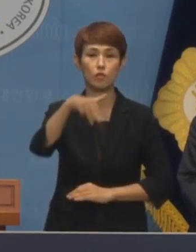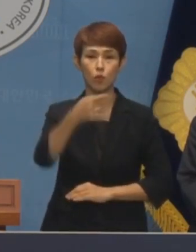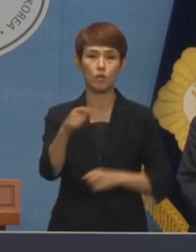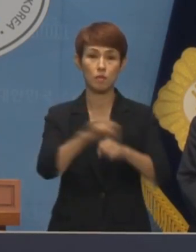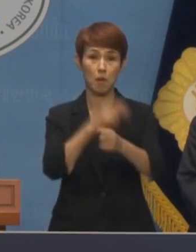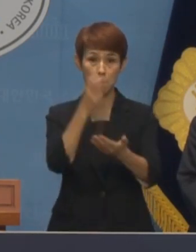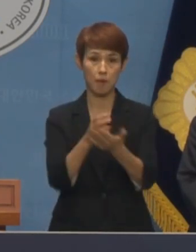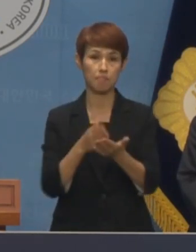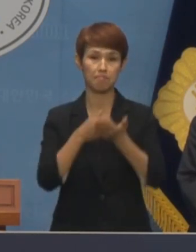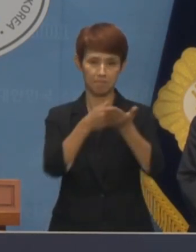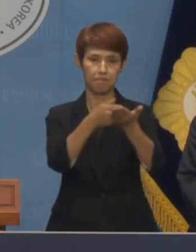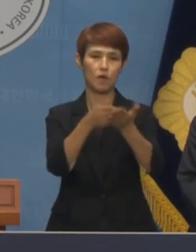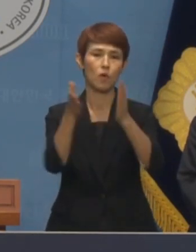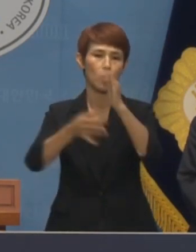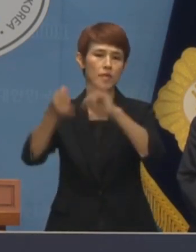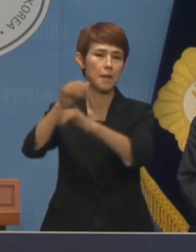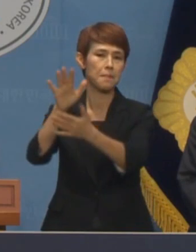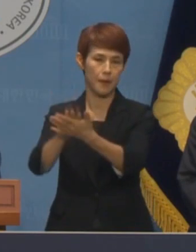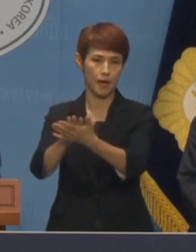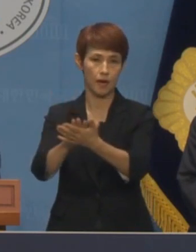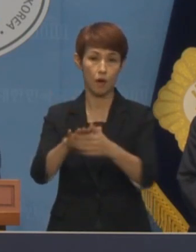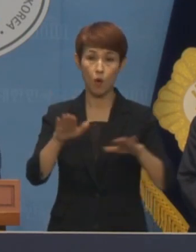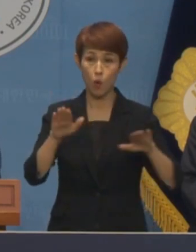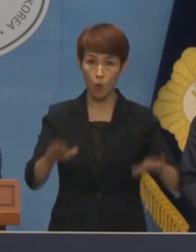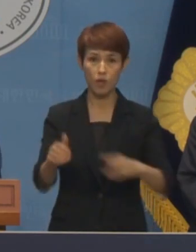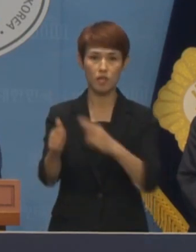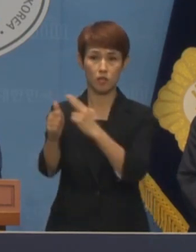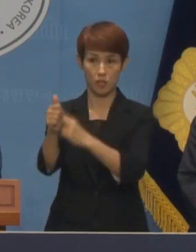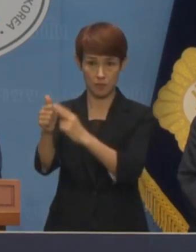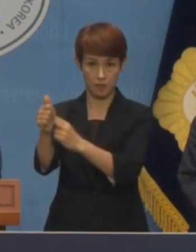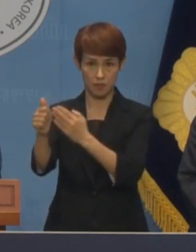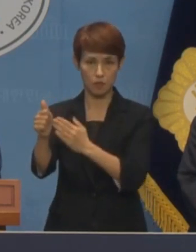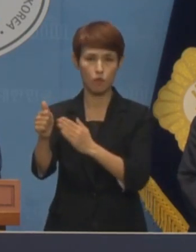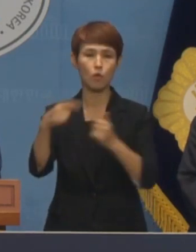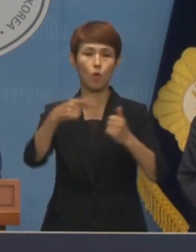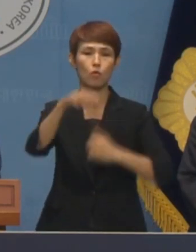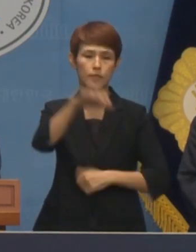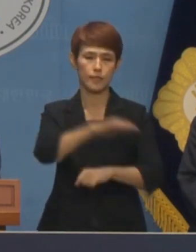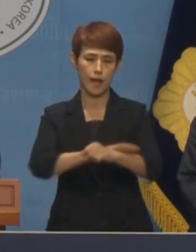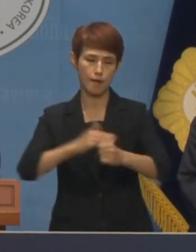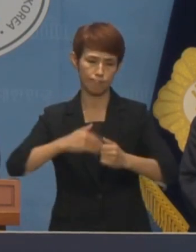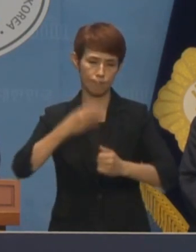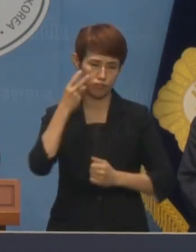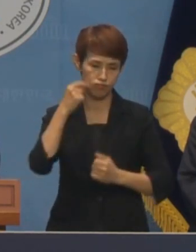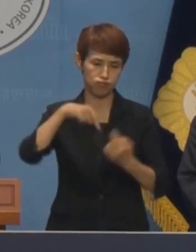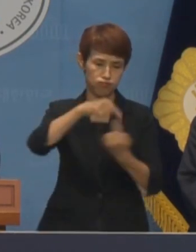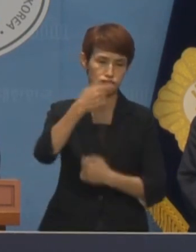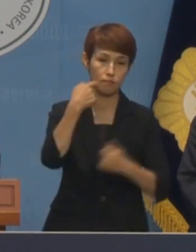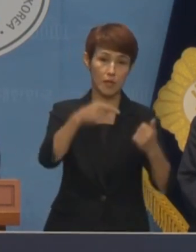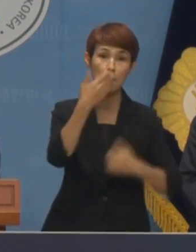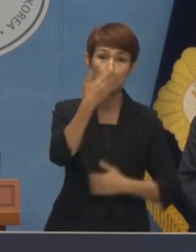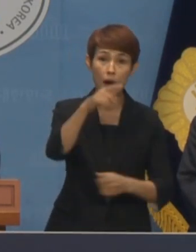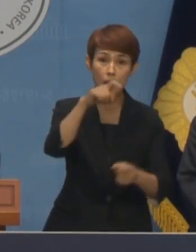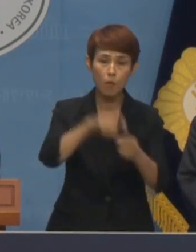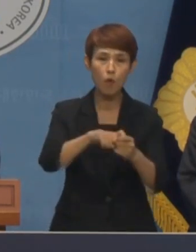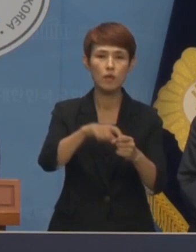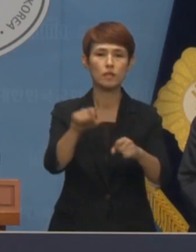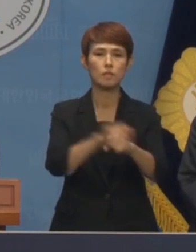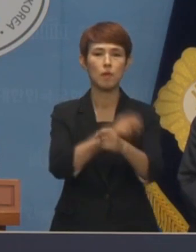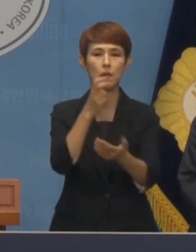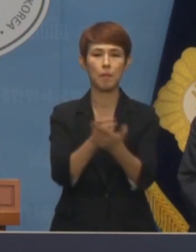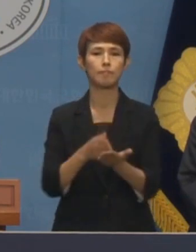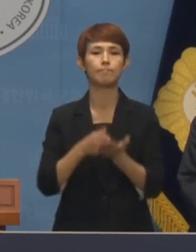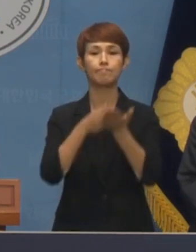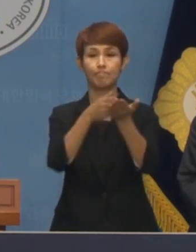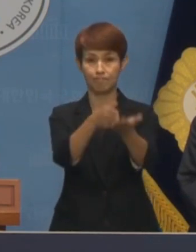내세웠습니다. 그리고 오늘 선생님들이 교육 현장에서 정상적으로 교육 활동을 할 수 있도록 하기 위한 서희초 특별법